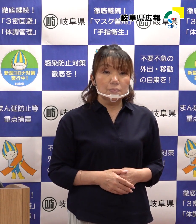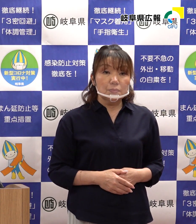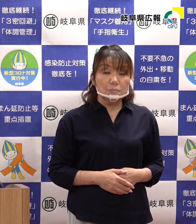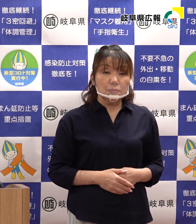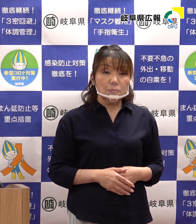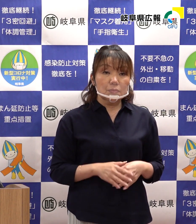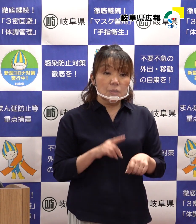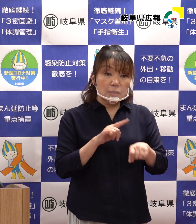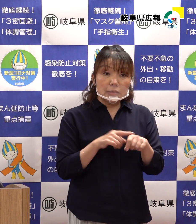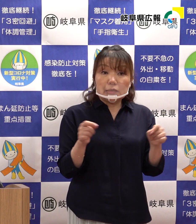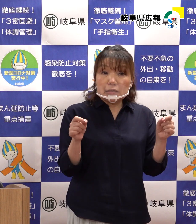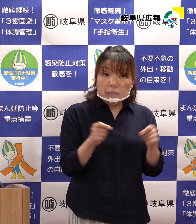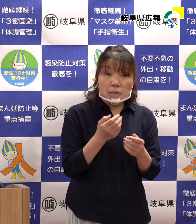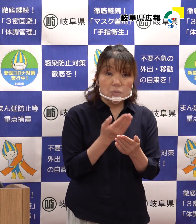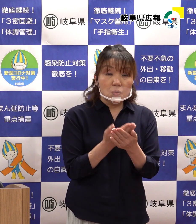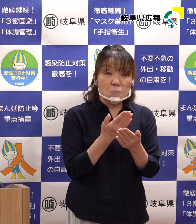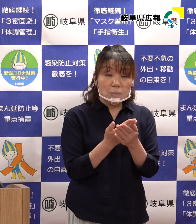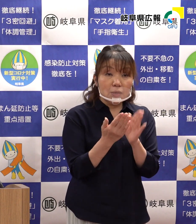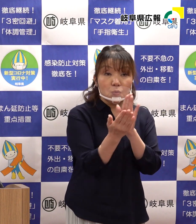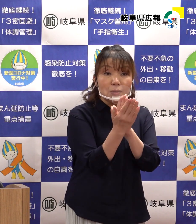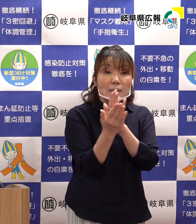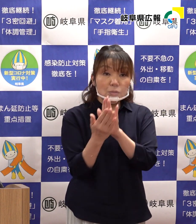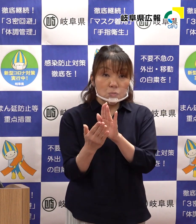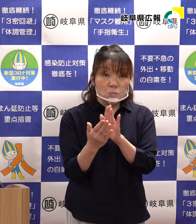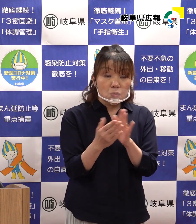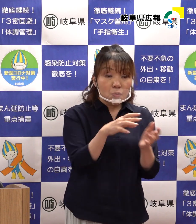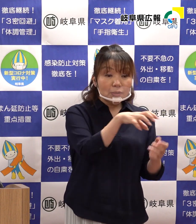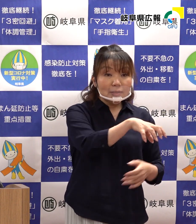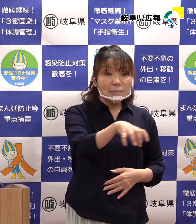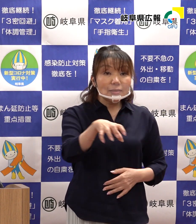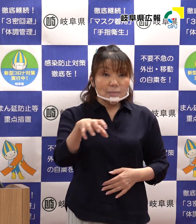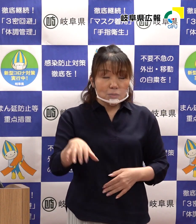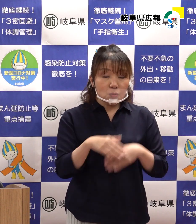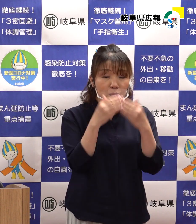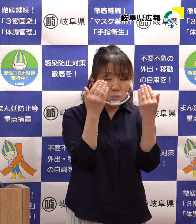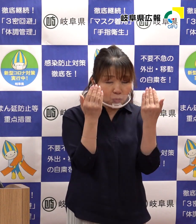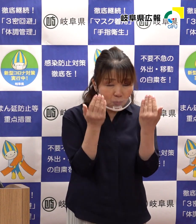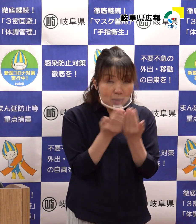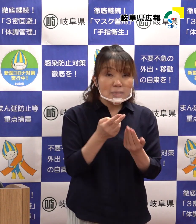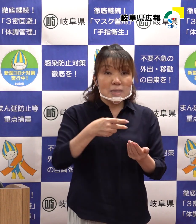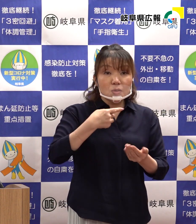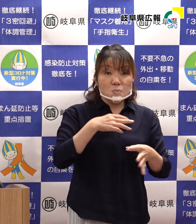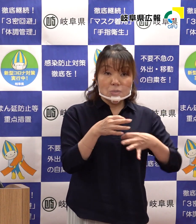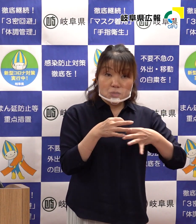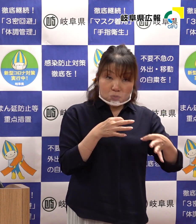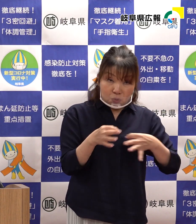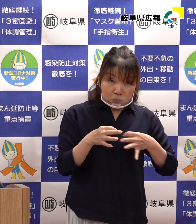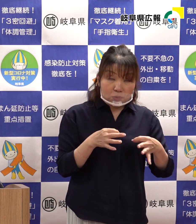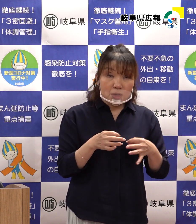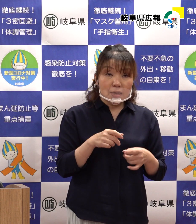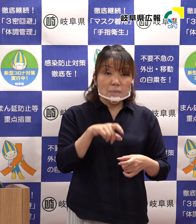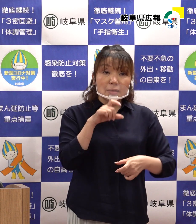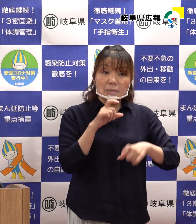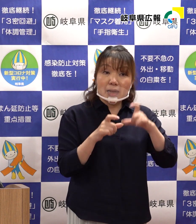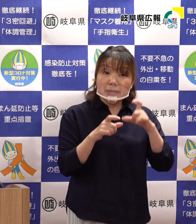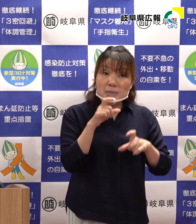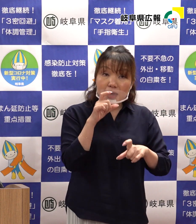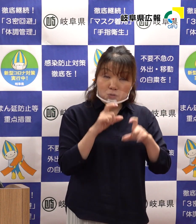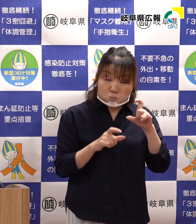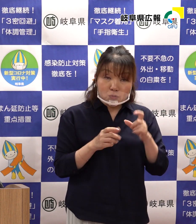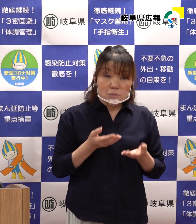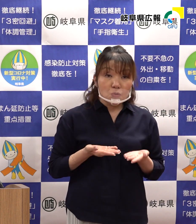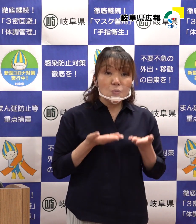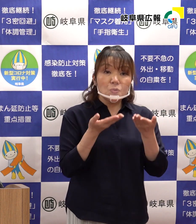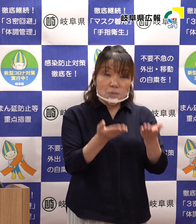この時短要請をしております対象区域内のすべての飲食店に対しまして、酒類の提供を行わないように要請を